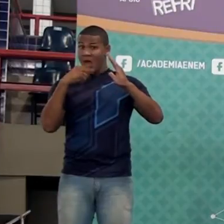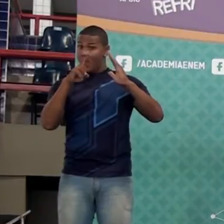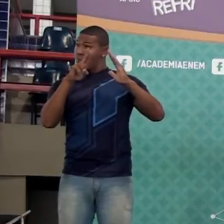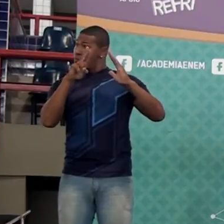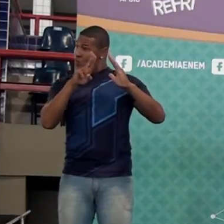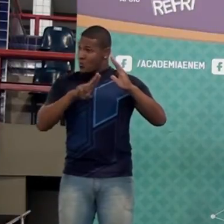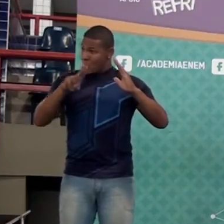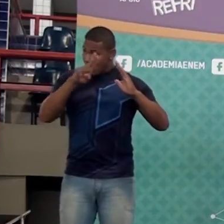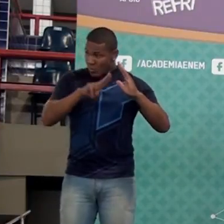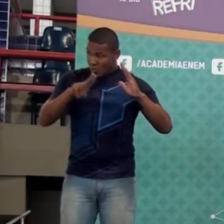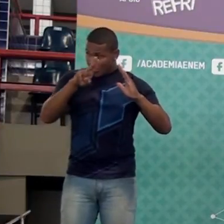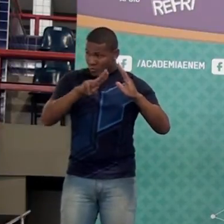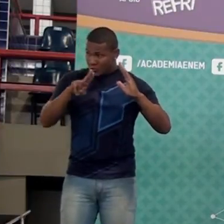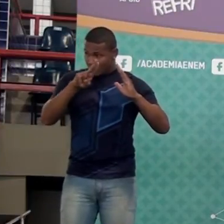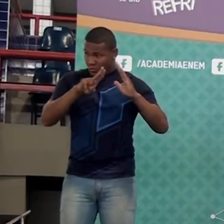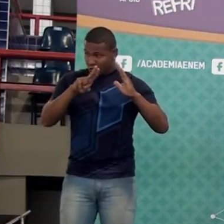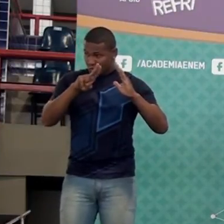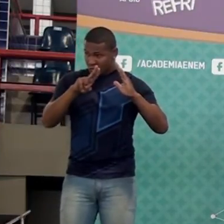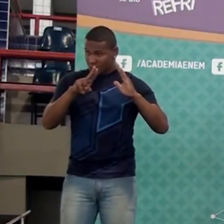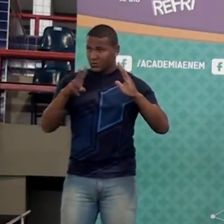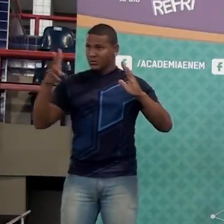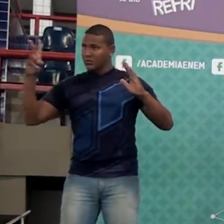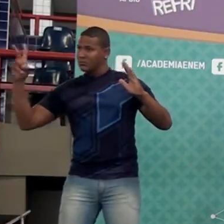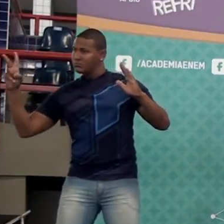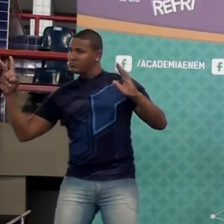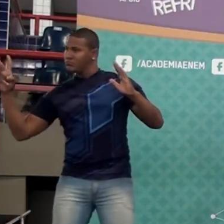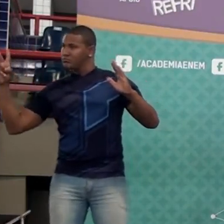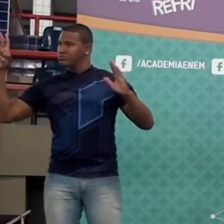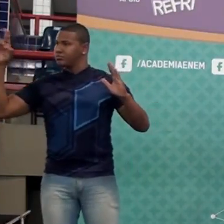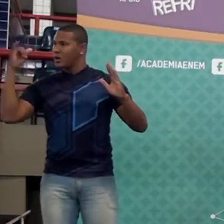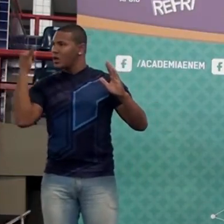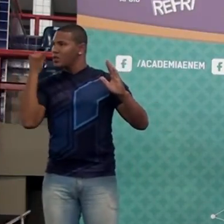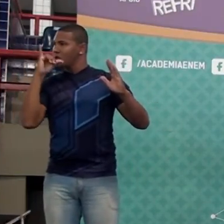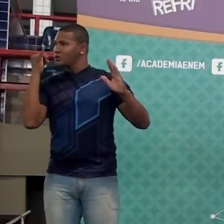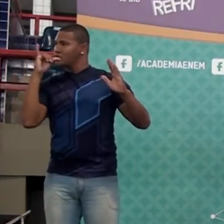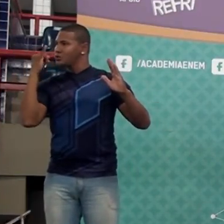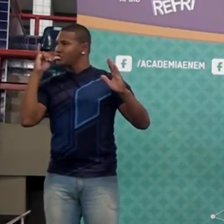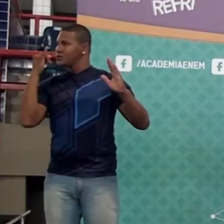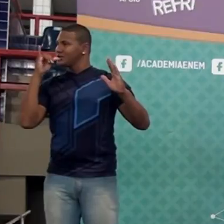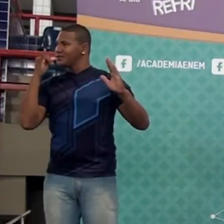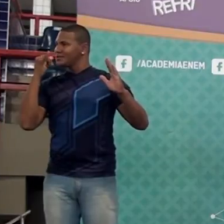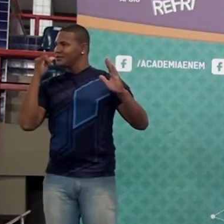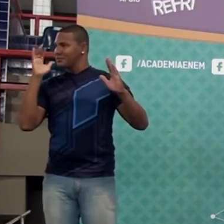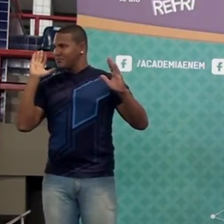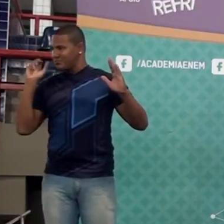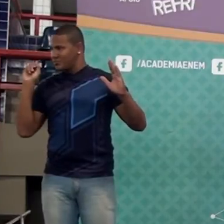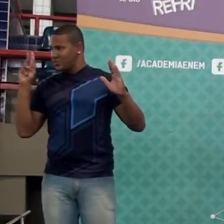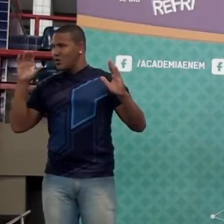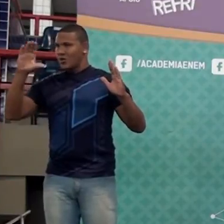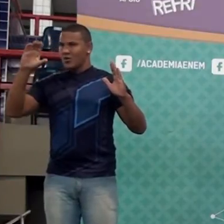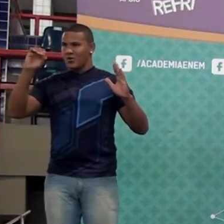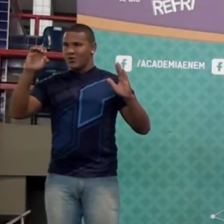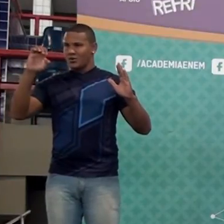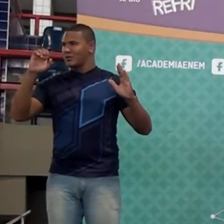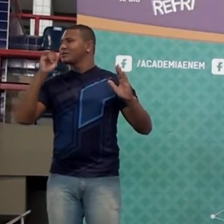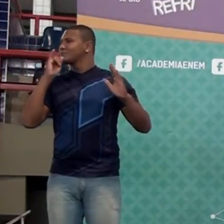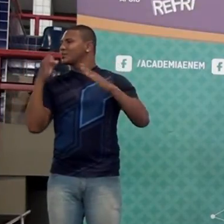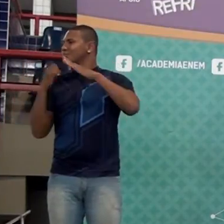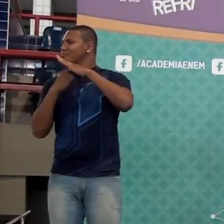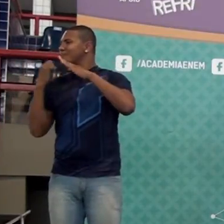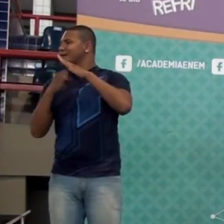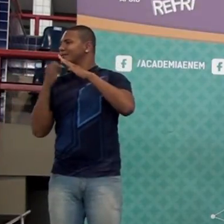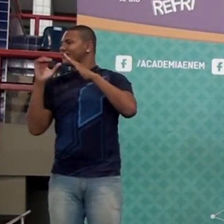placa solar, corta a energia que vem da rua. Que aqui em Fortaleza seria quem que fornece essa energia para a gente? A Coelce,